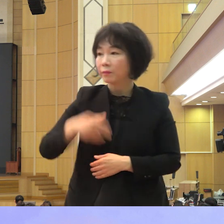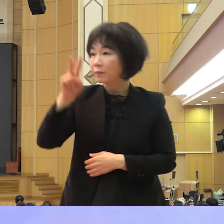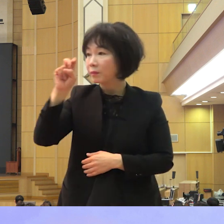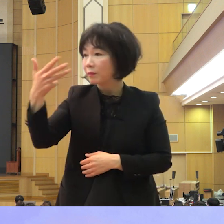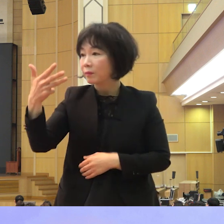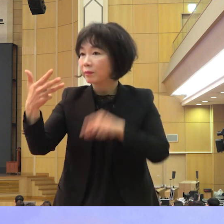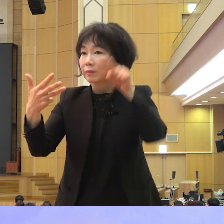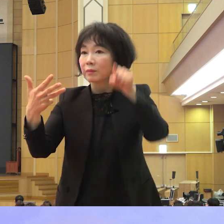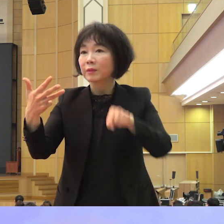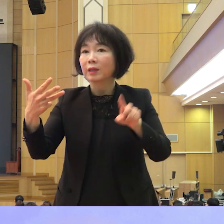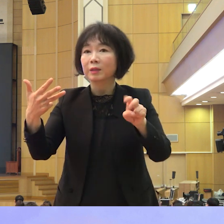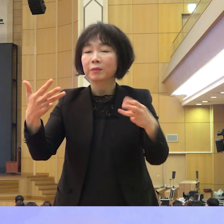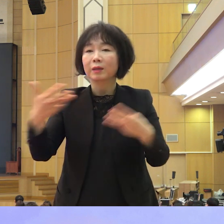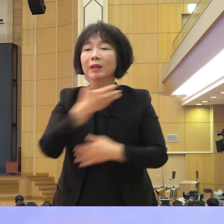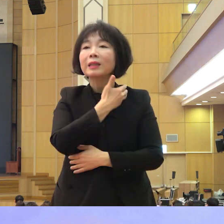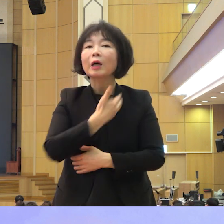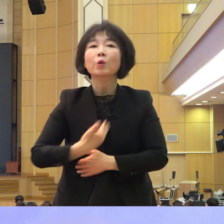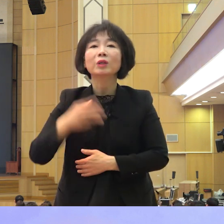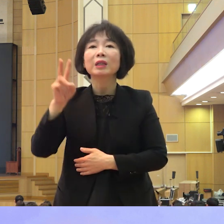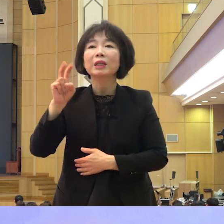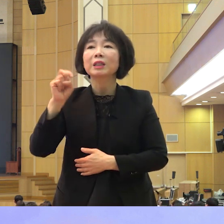28장 23절로 갑니다.